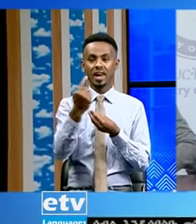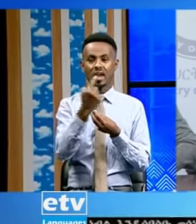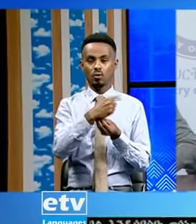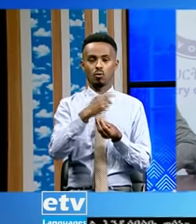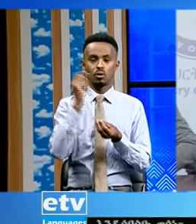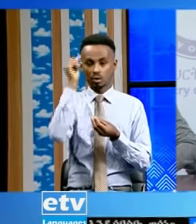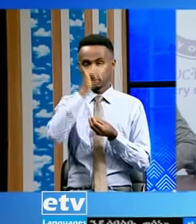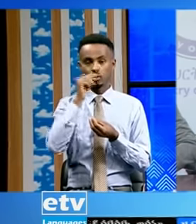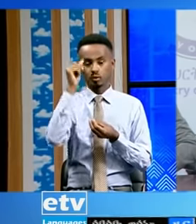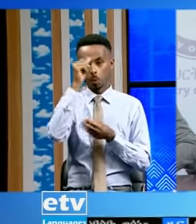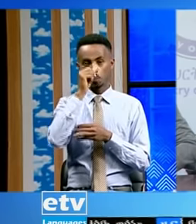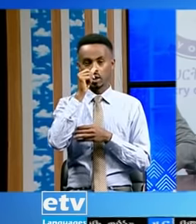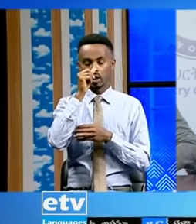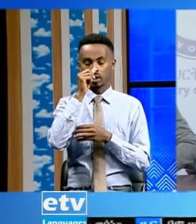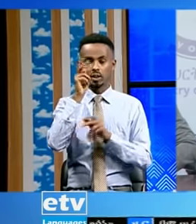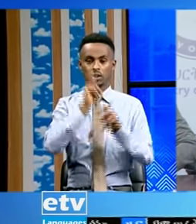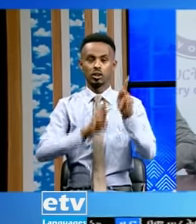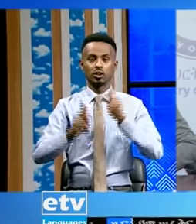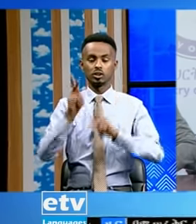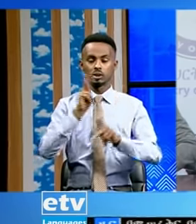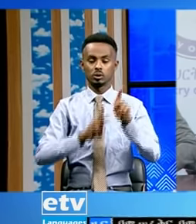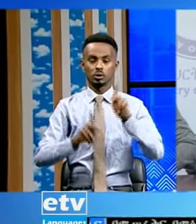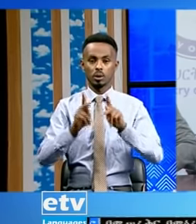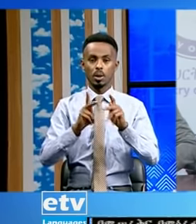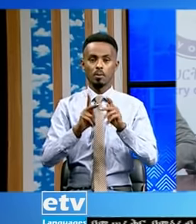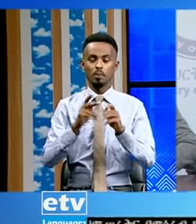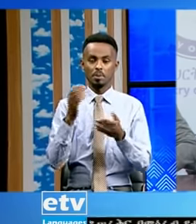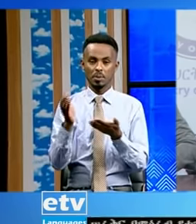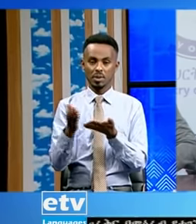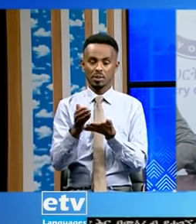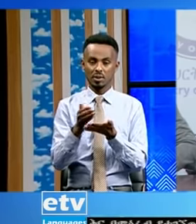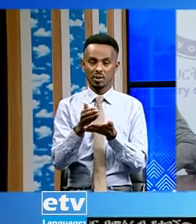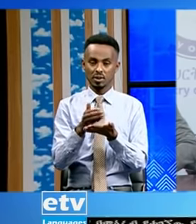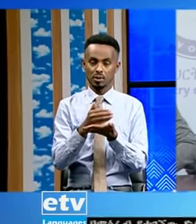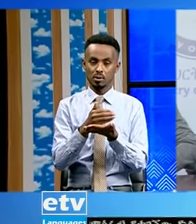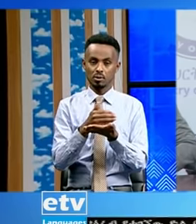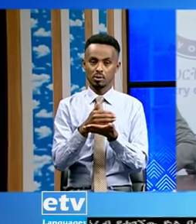ከእያንዳንዱ የኢትዮጵያ ህዝብ በሚሰበሰብ